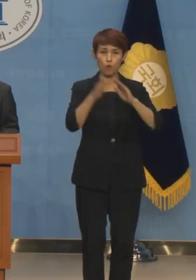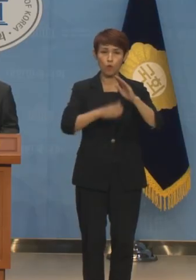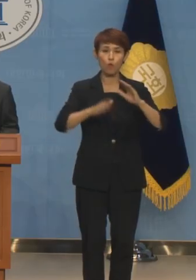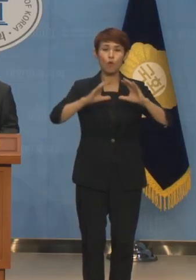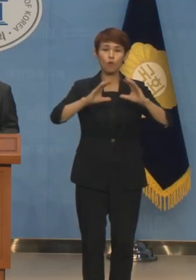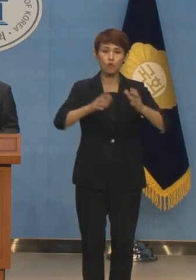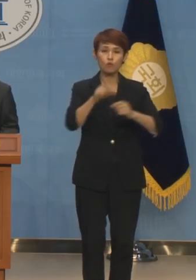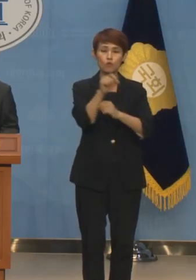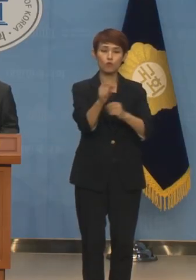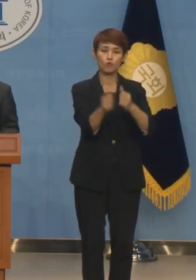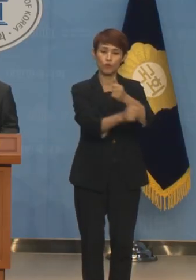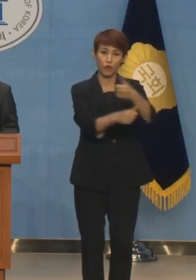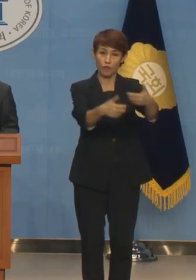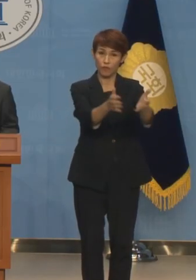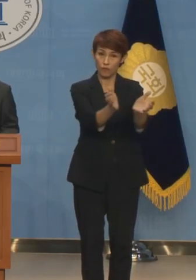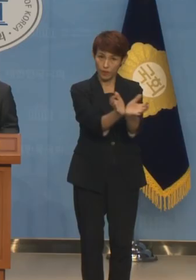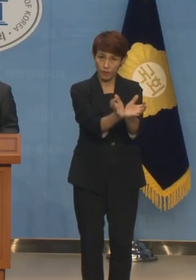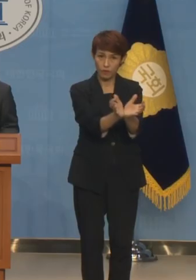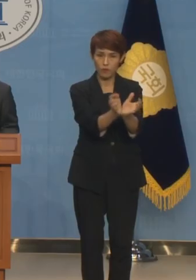국무위원들과